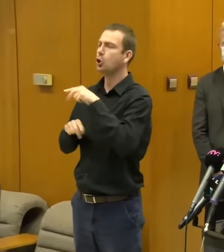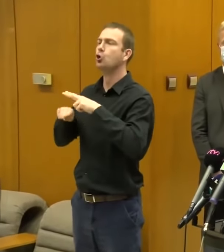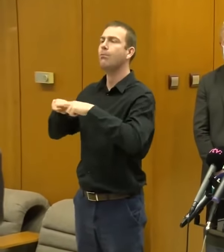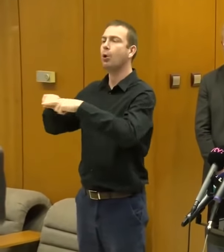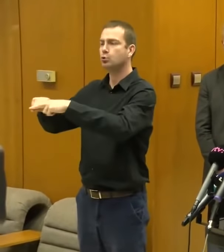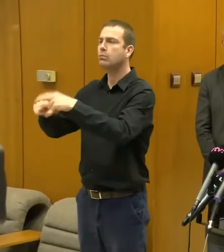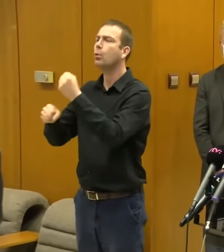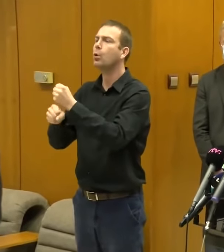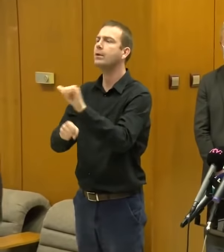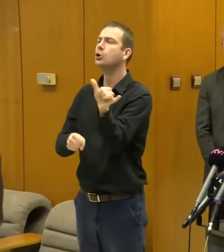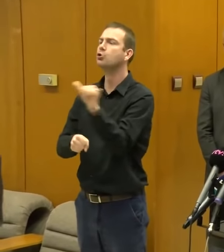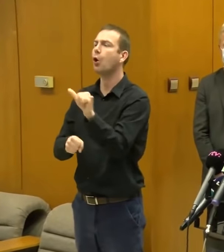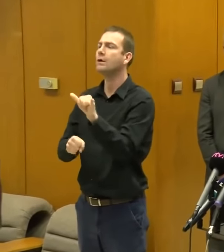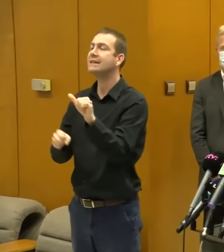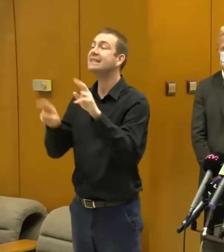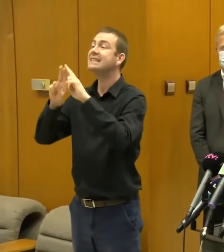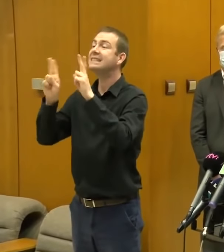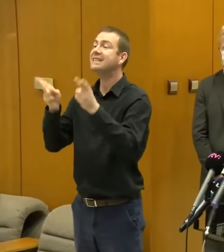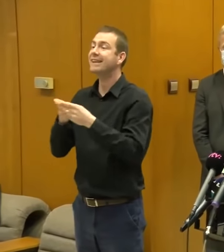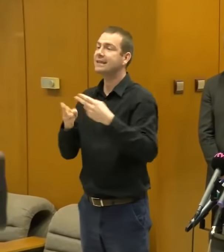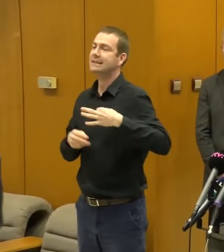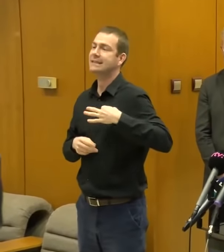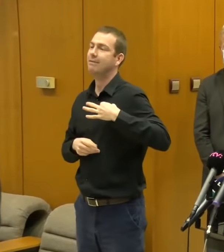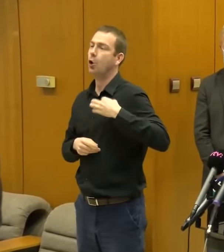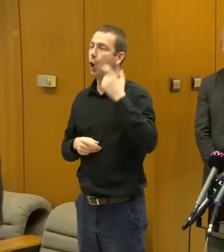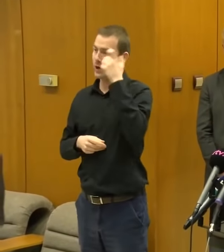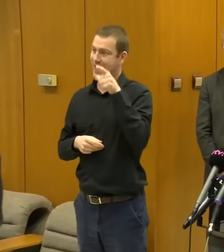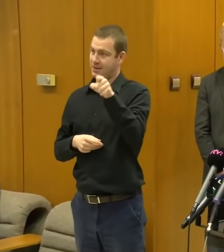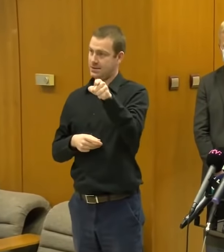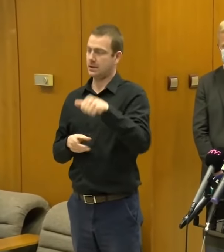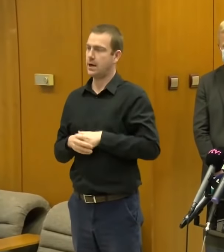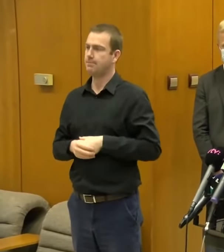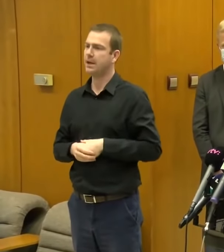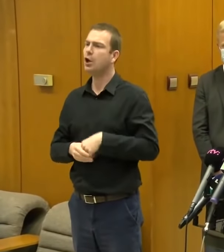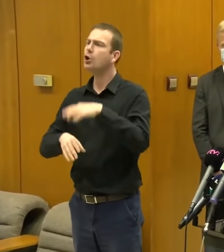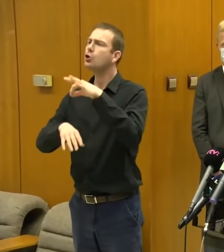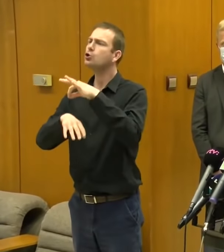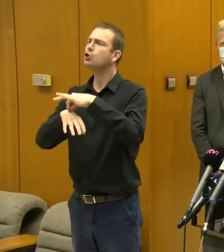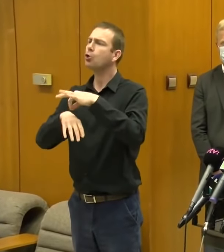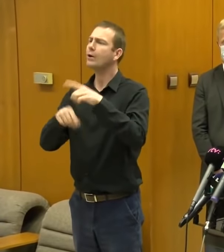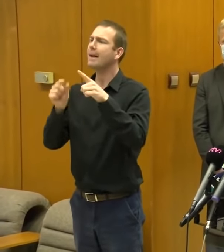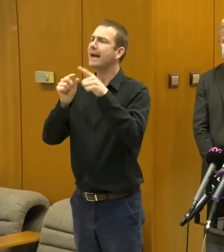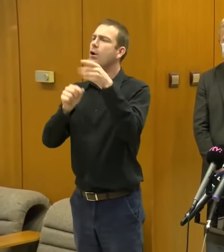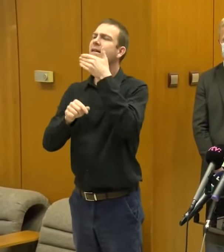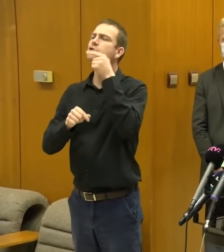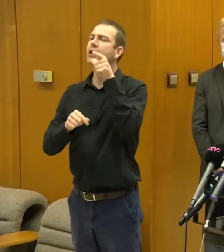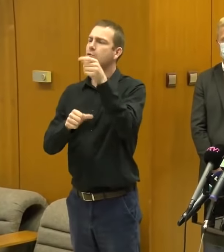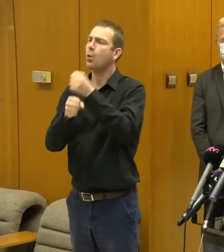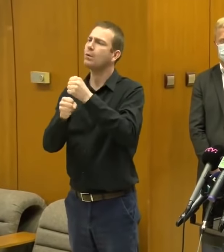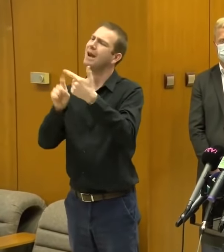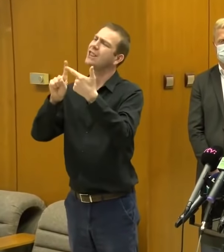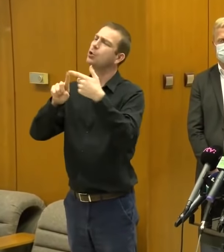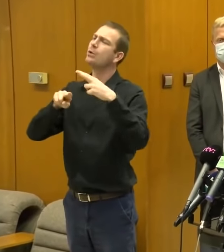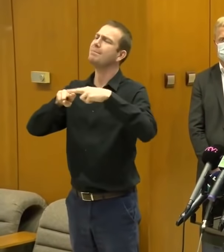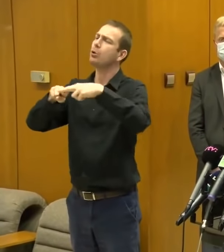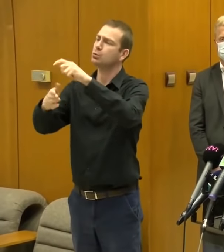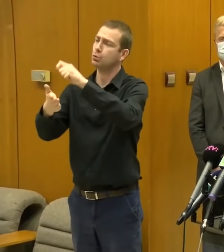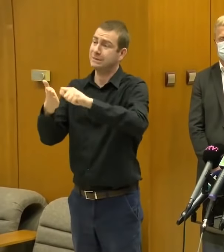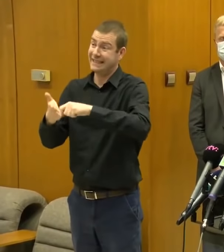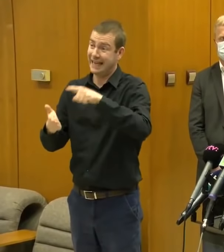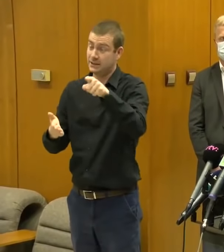Svetová zdravotnícka organizácia. Pani doktorka Peková urobila ďalší protokol, ktorý je, povedzme si, že konkurenčný alebo